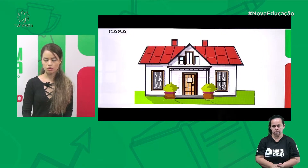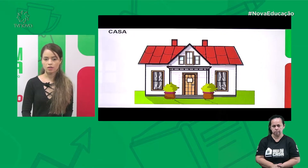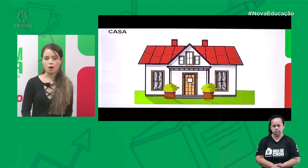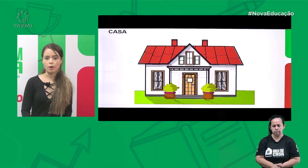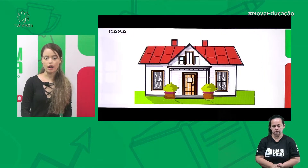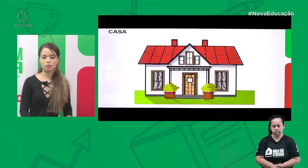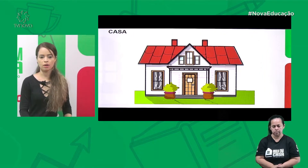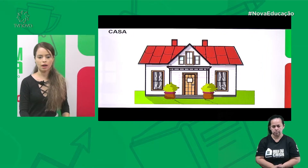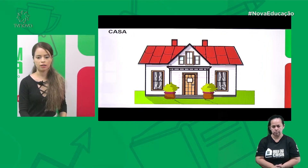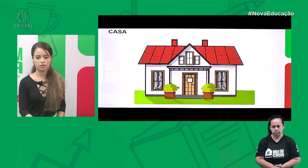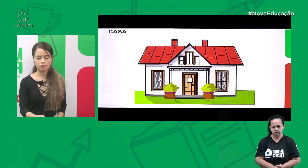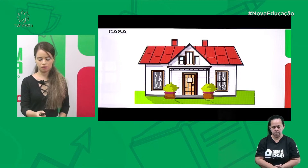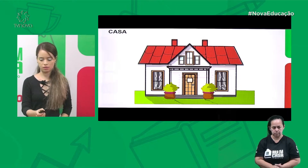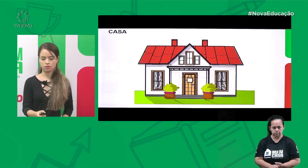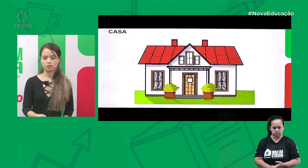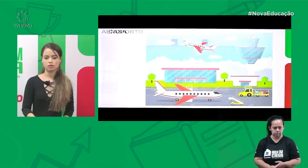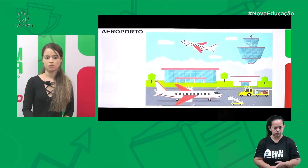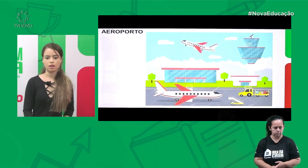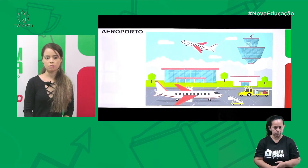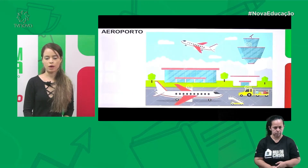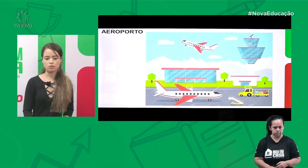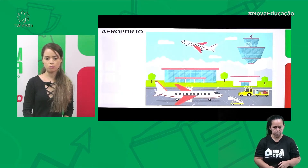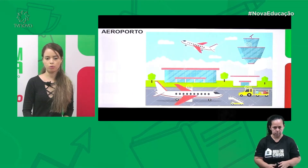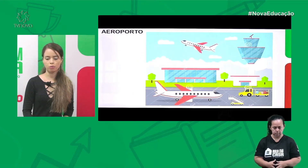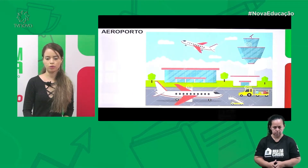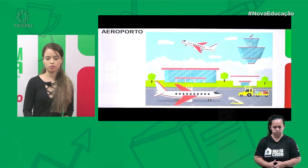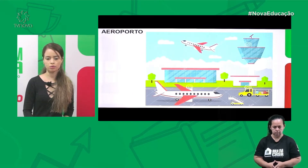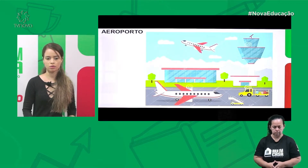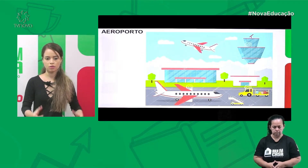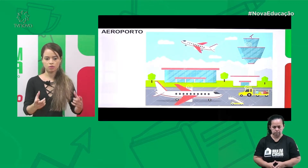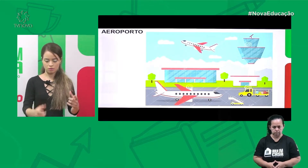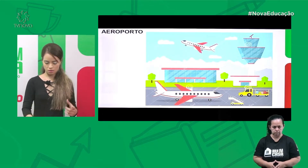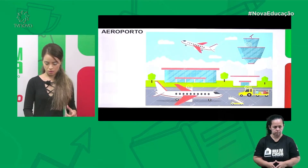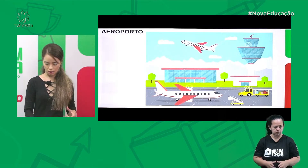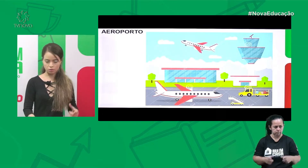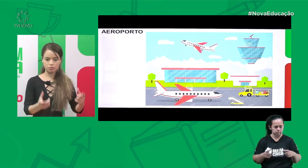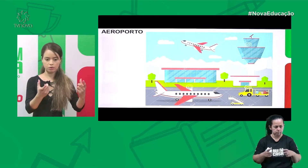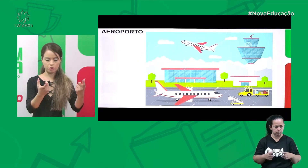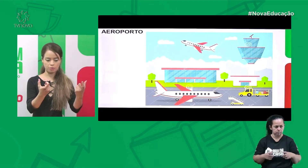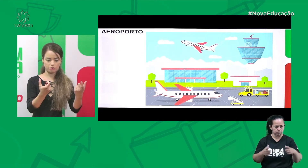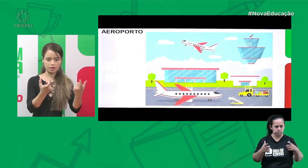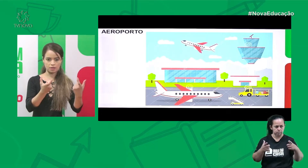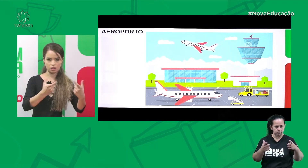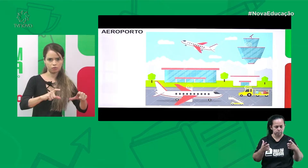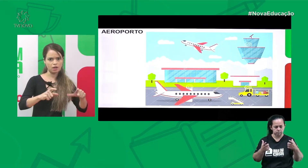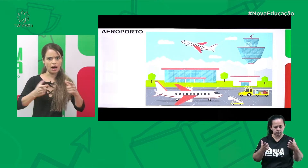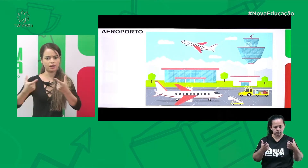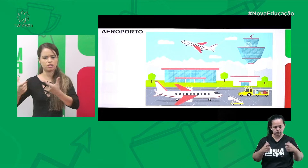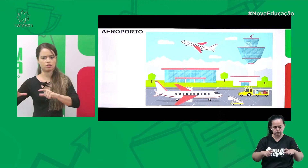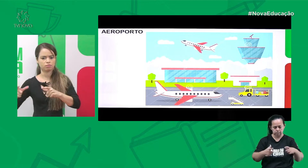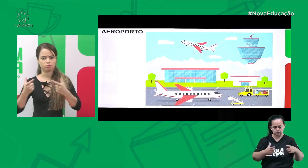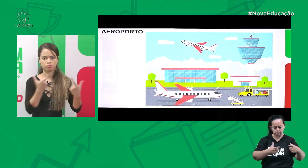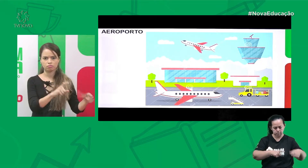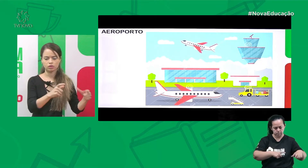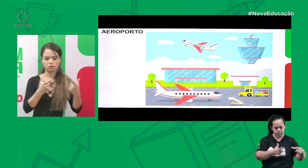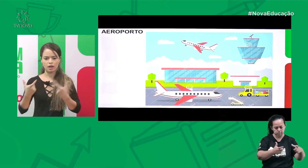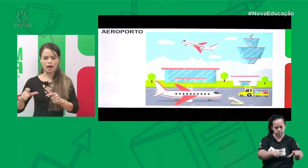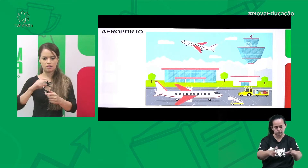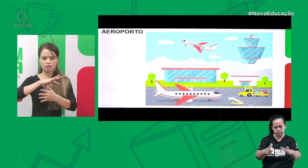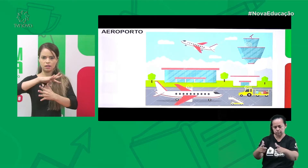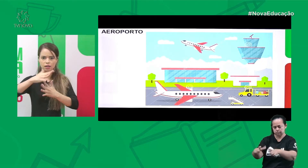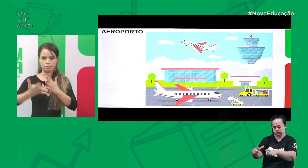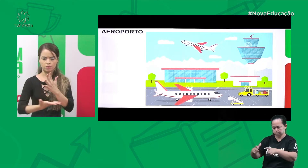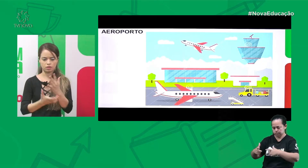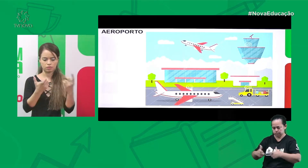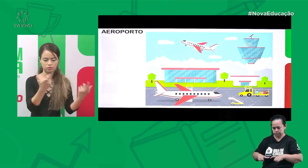O sinal para lugares e espaços públicos, certo? Nós podemos fazer lugares